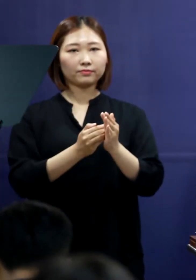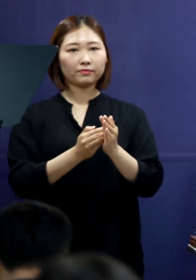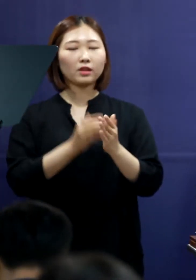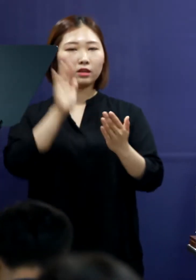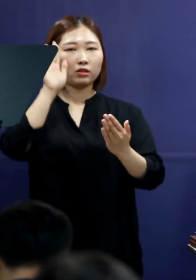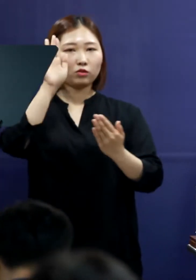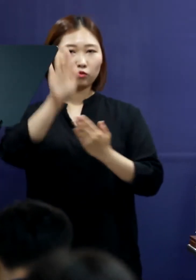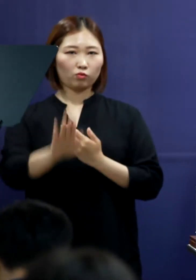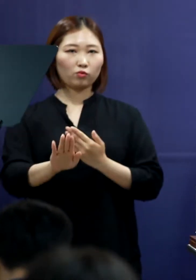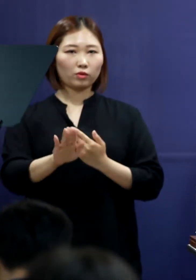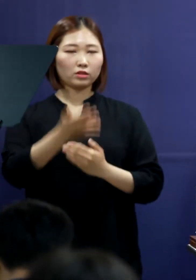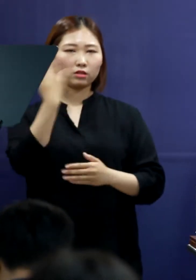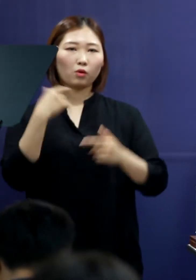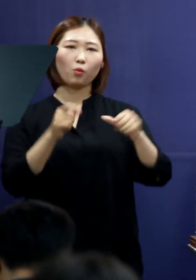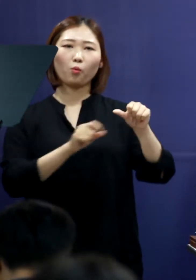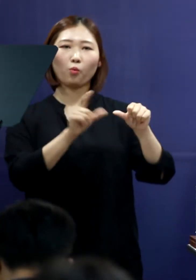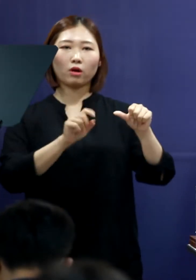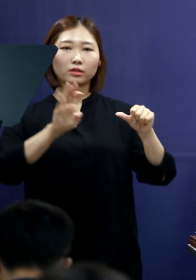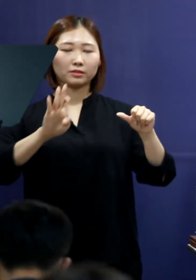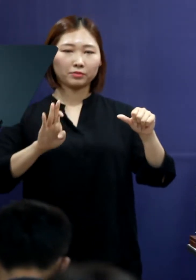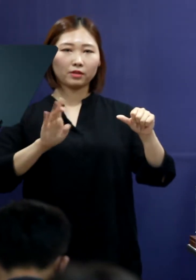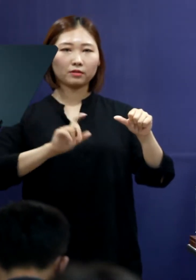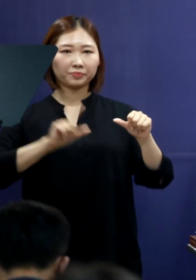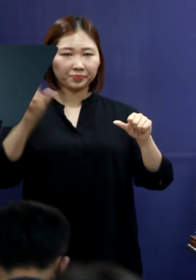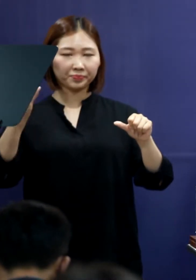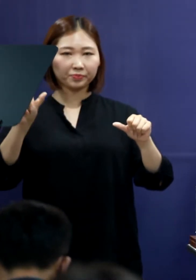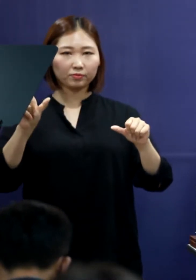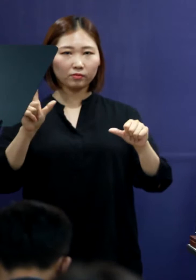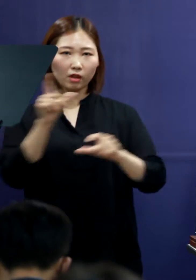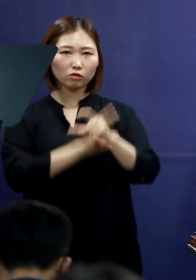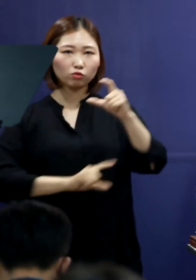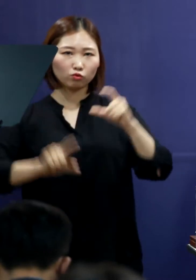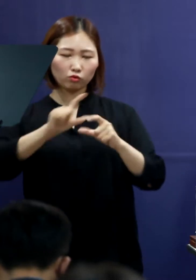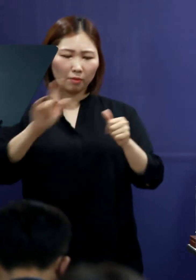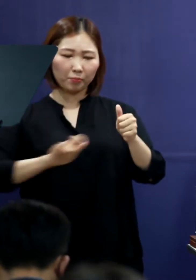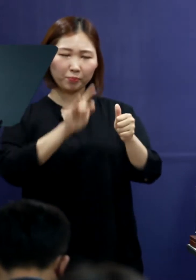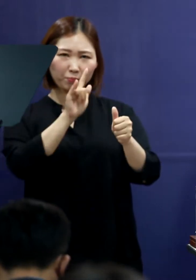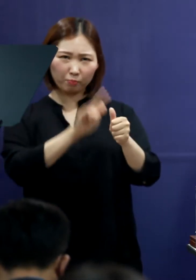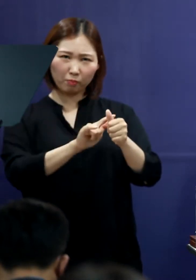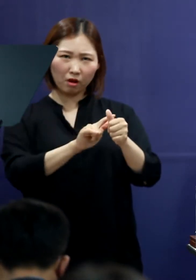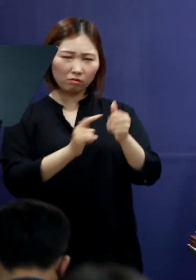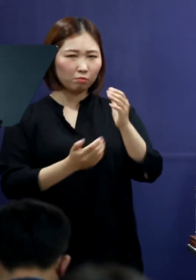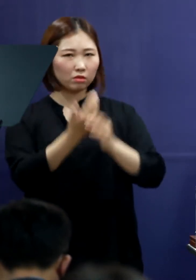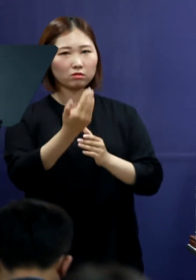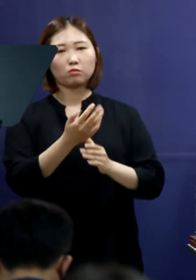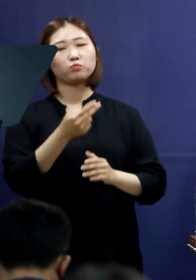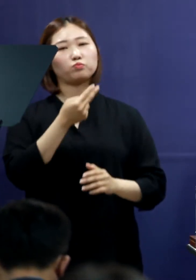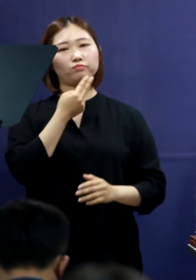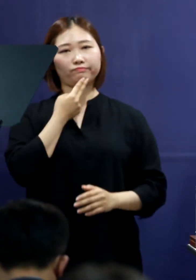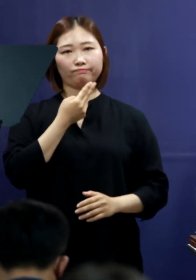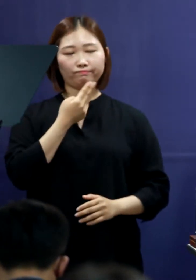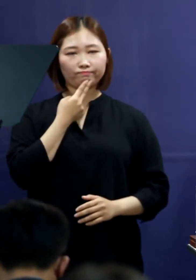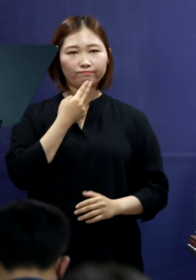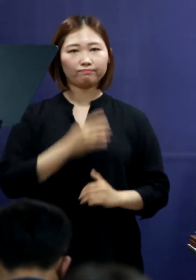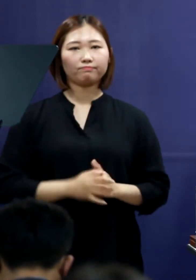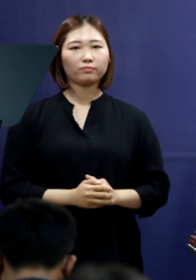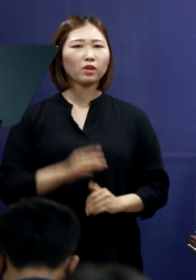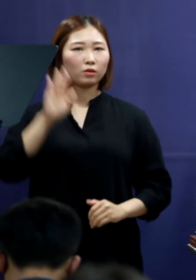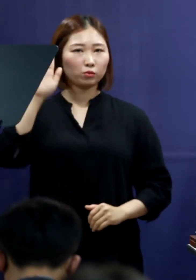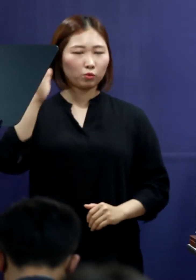이후에 지난 5월 14일입니다만 추가 확진자는 발생하고 있지 않지만